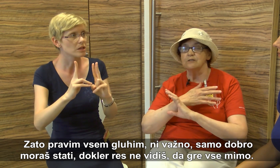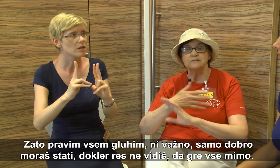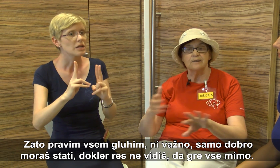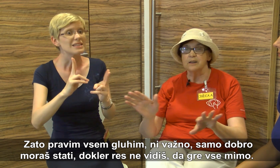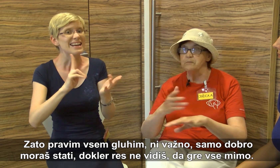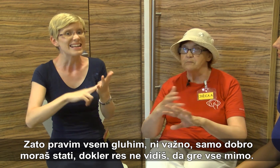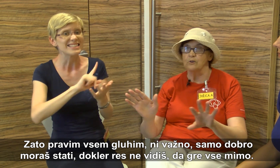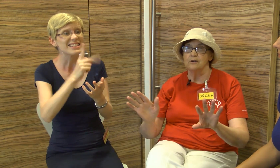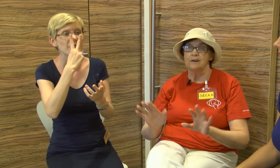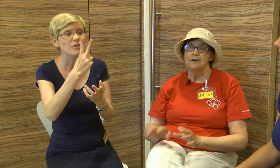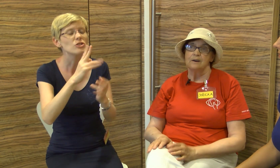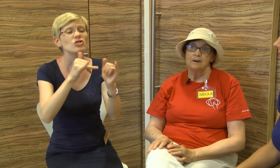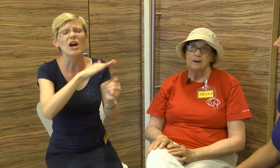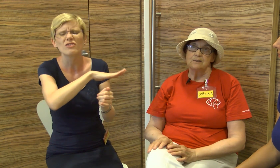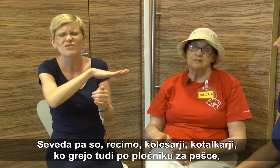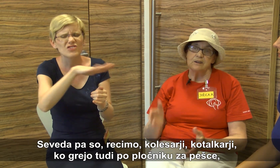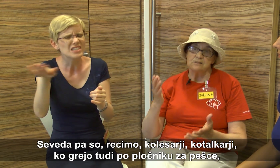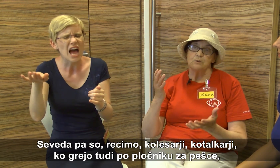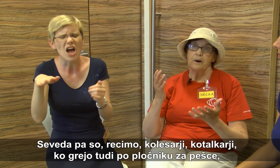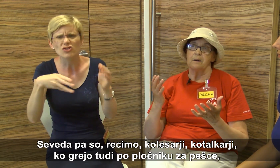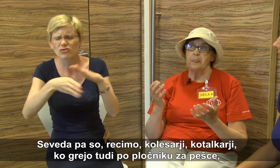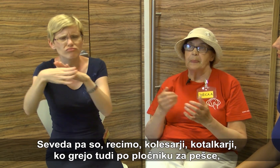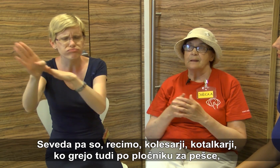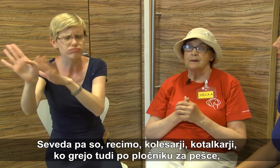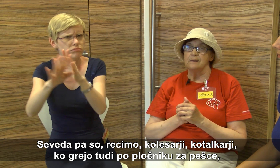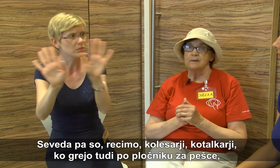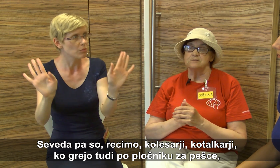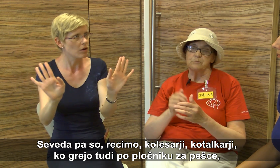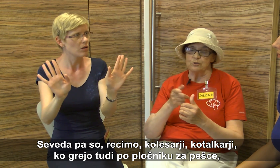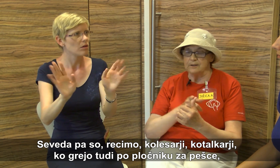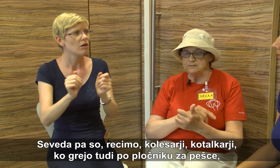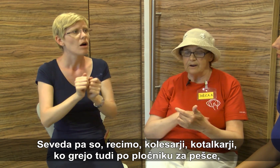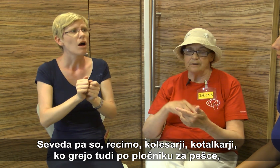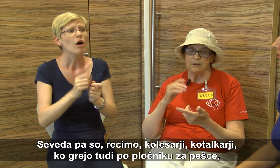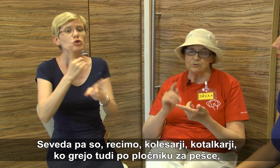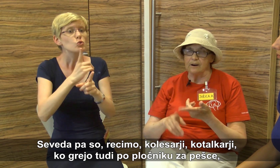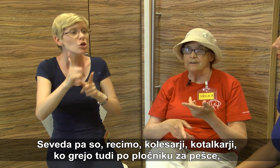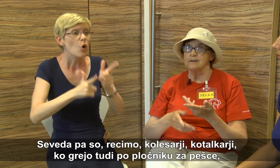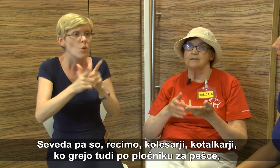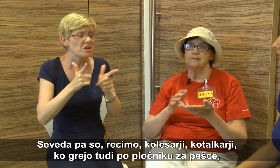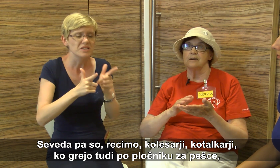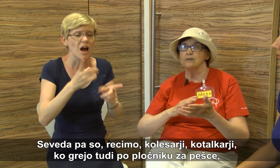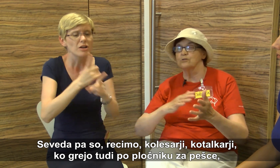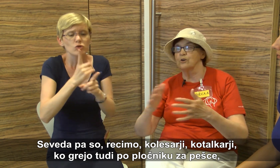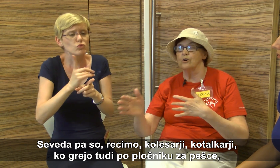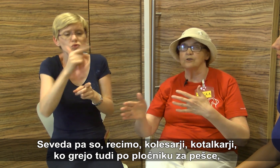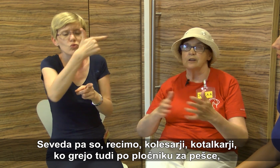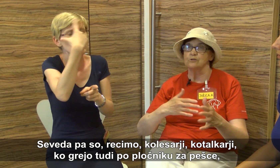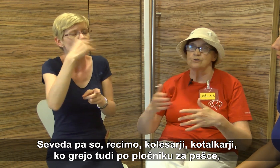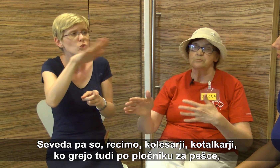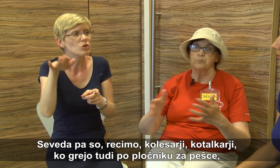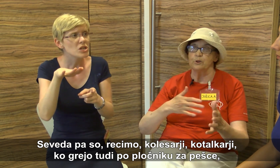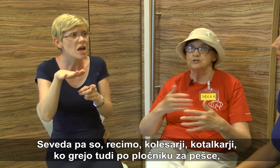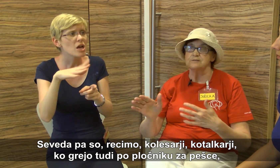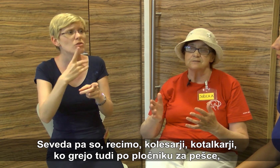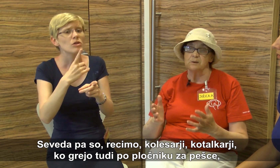видиш да все грем мимо. Съведа са пан. Recimo kolesar, ekotakar, eko, gre